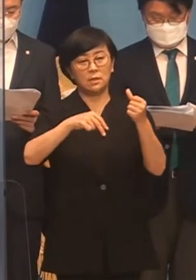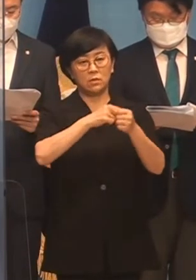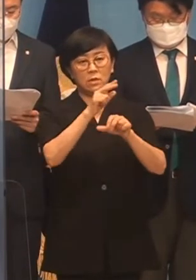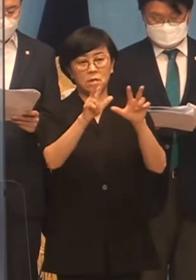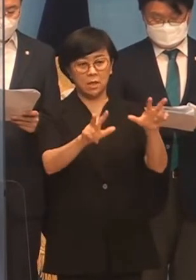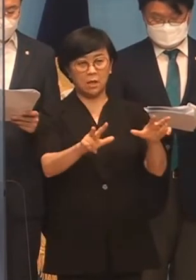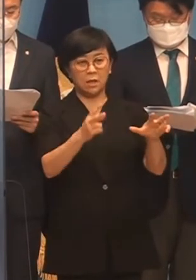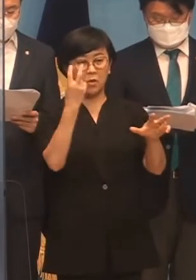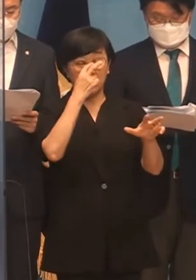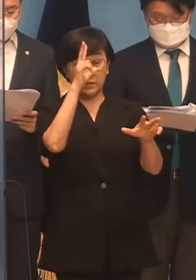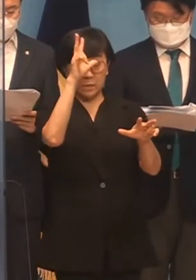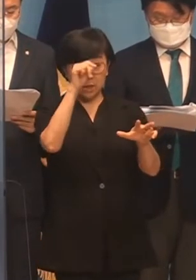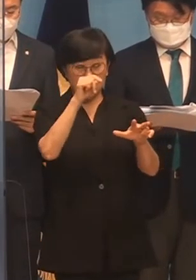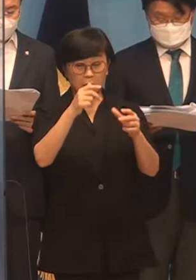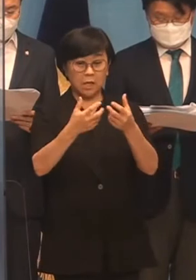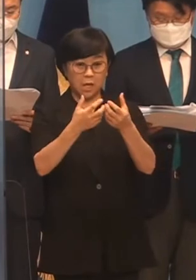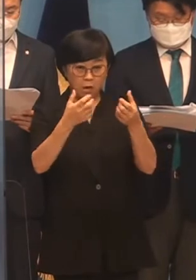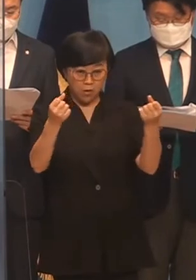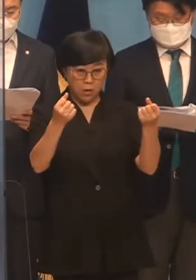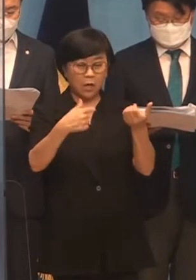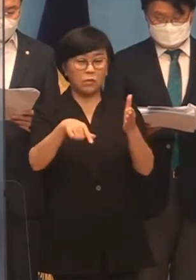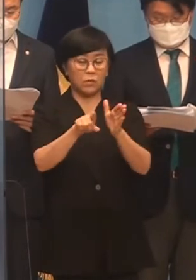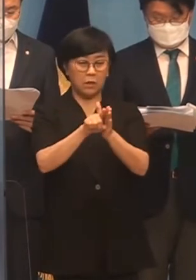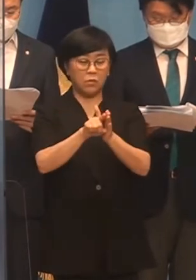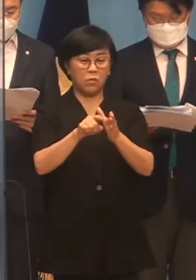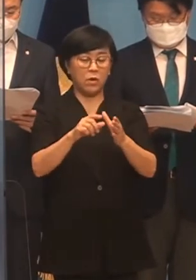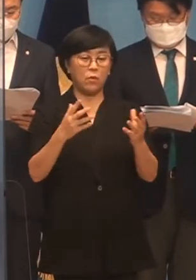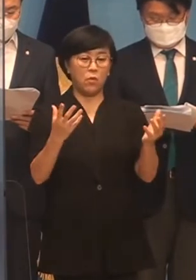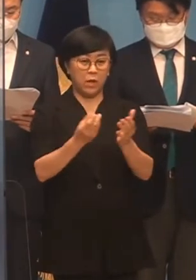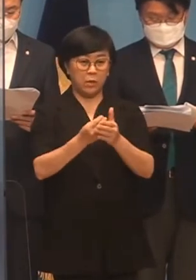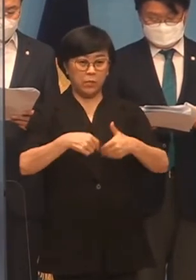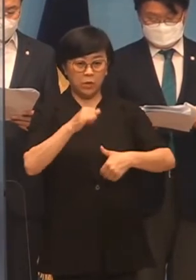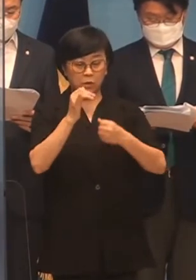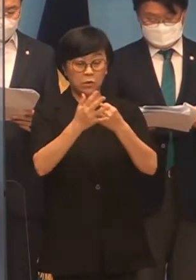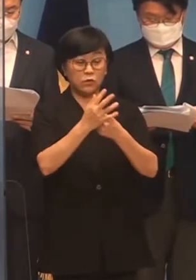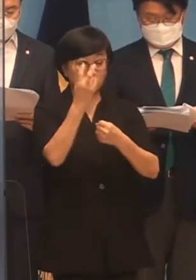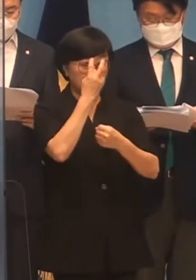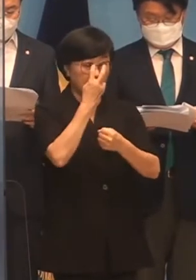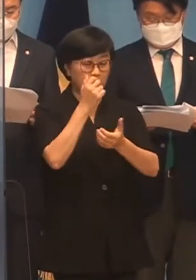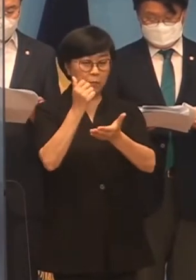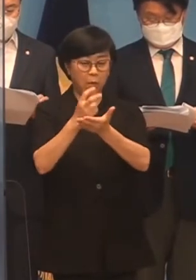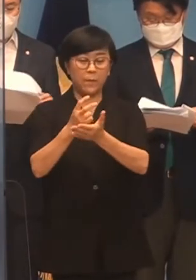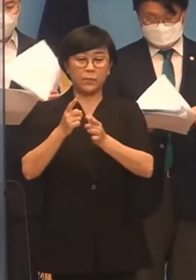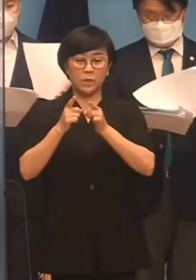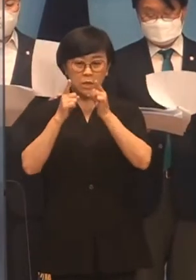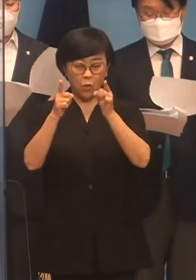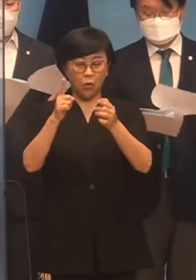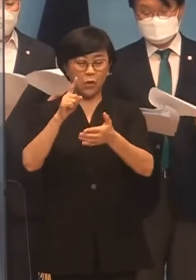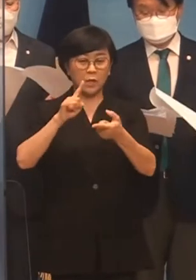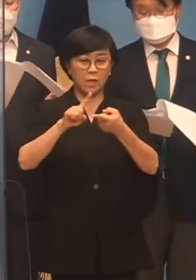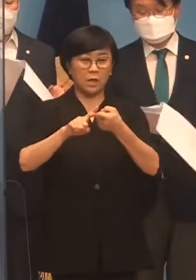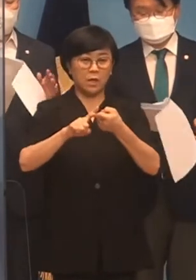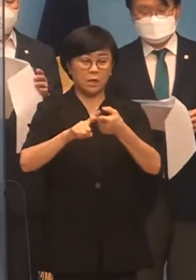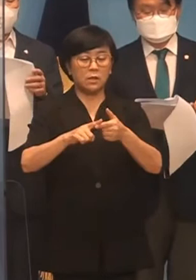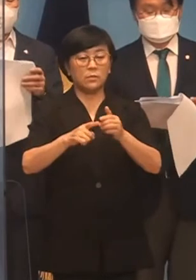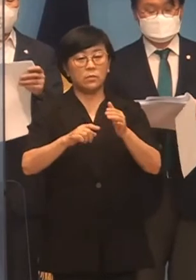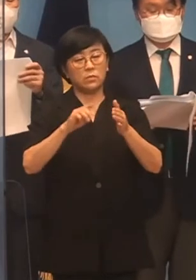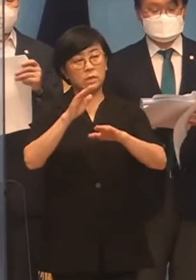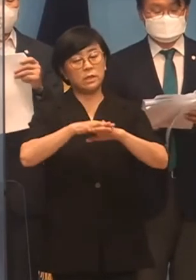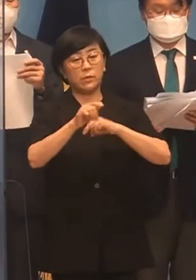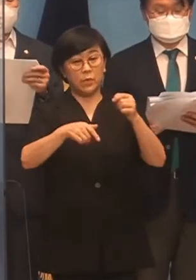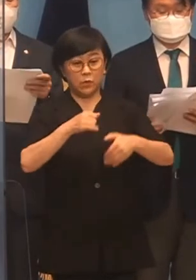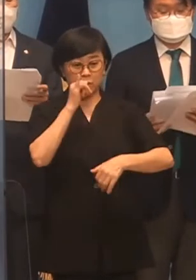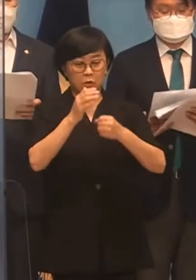이제 검찰개혁을 완결해야 합니다. 수사기소 분리라는 대선 공약은 이행되어야 합니다.